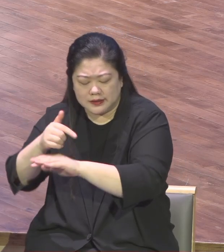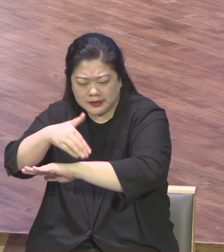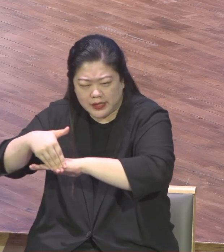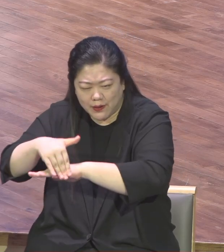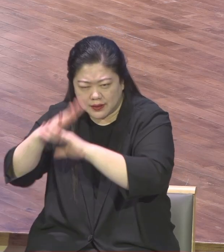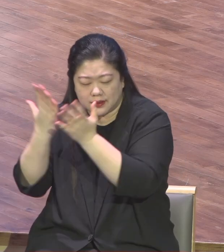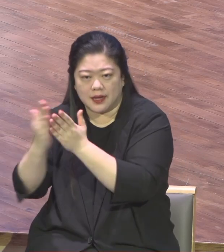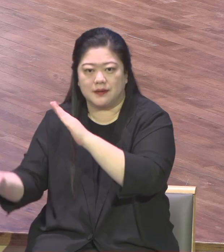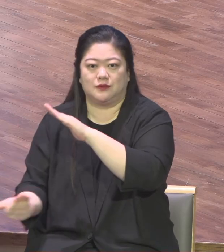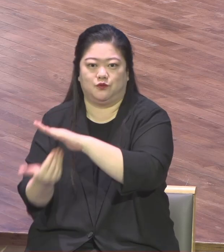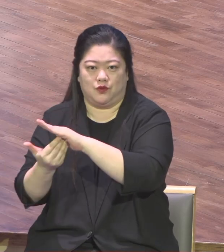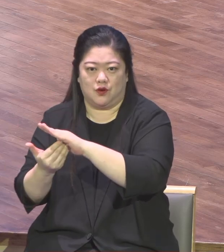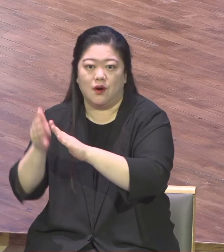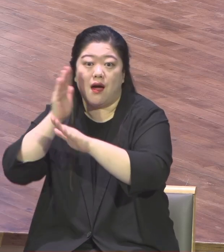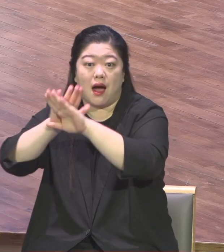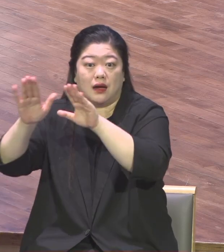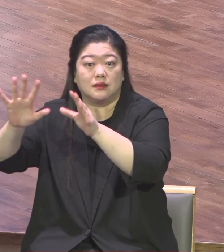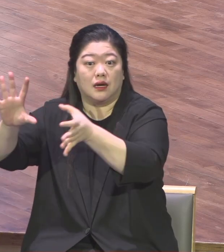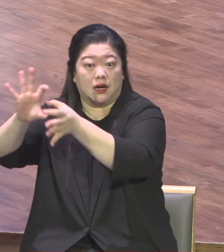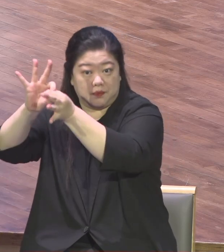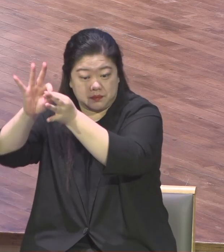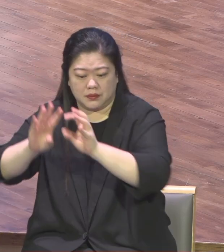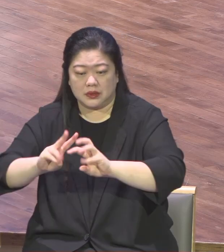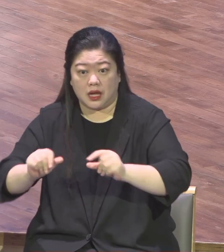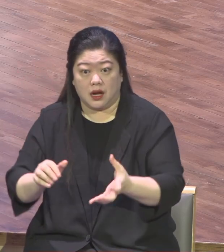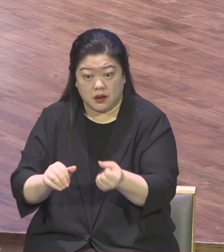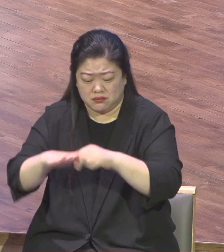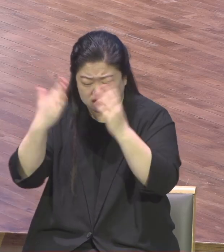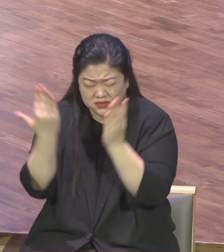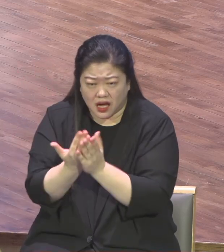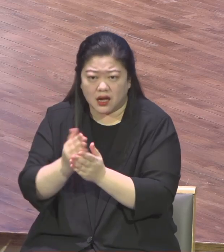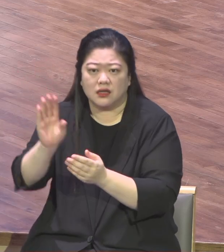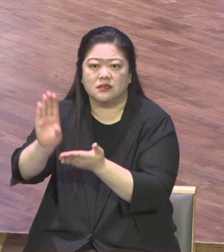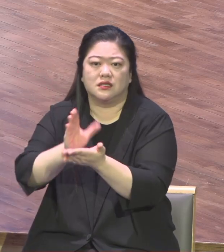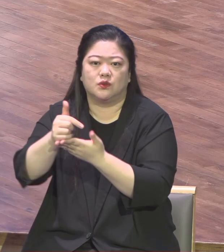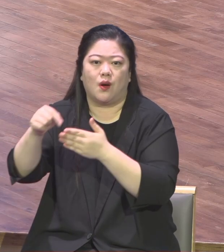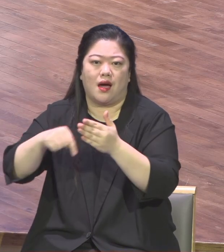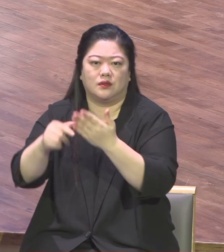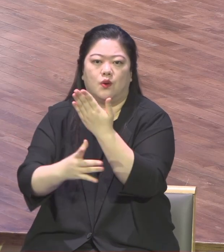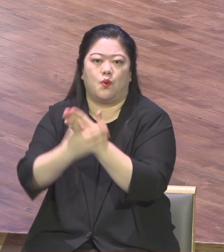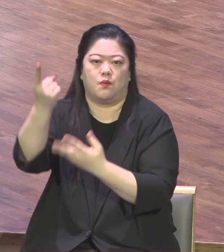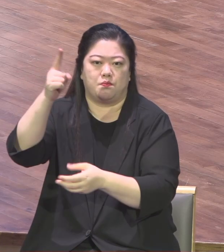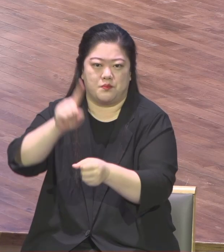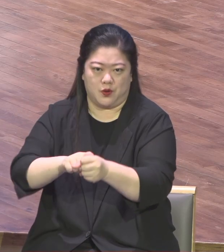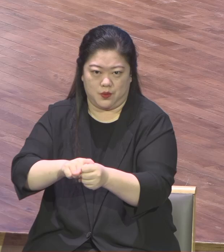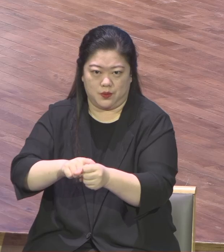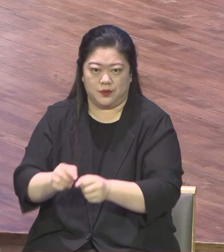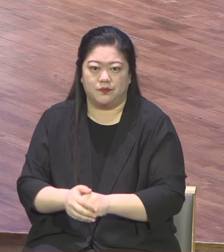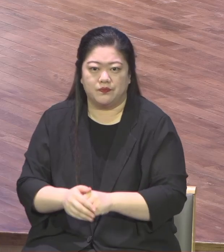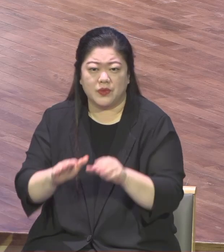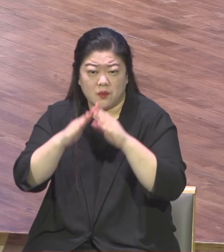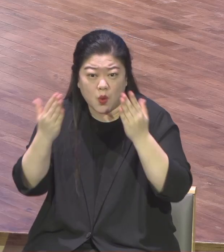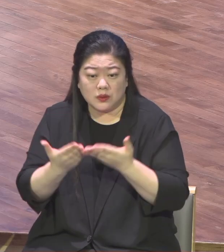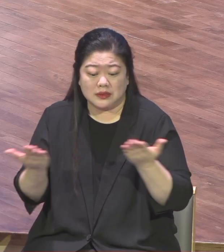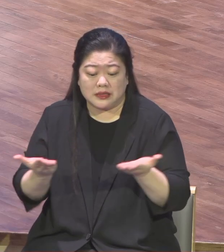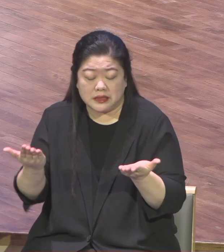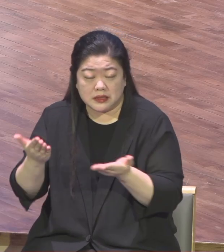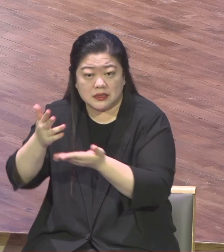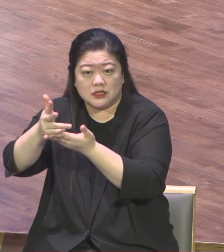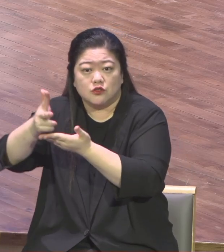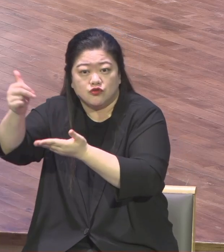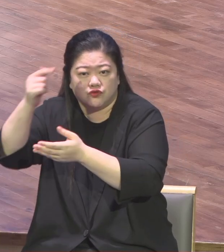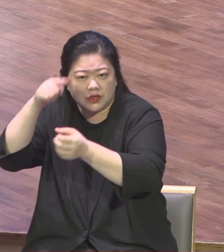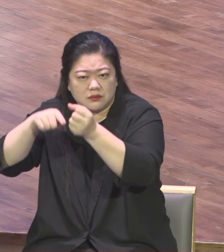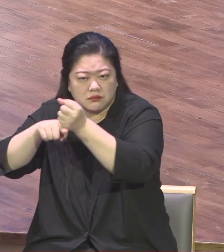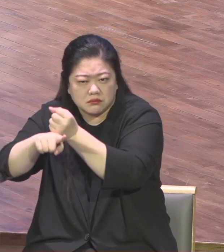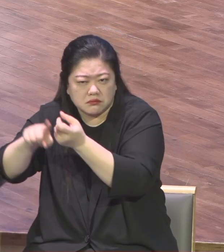것이니 하늘에 있는 것이나 땅에 있는 것이 다 그리스도 안에서 통일되게 하려 하십니다. 모든 일을 그의 뜻의 결정대로